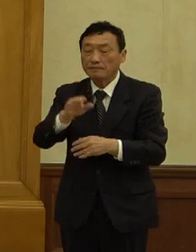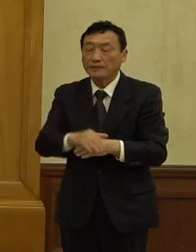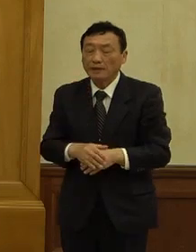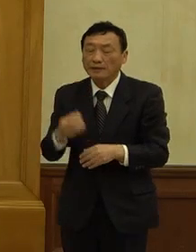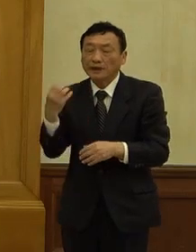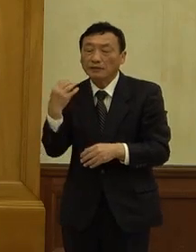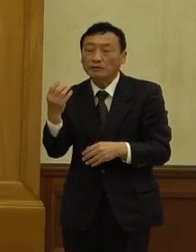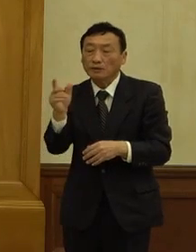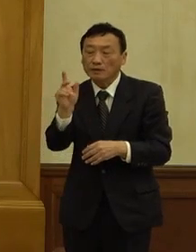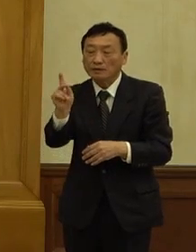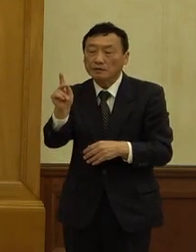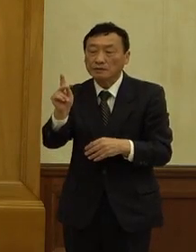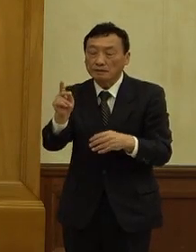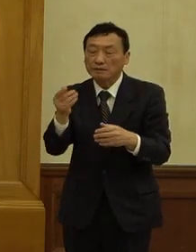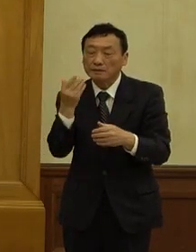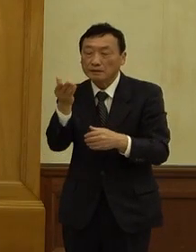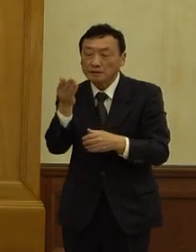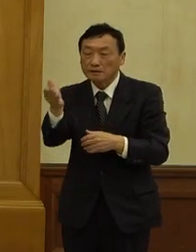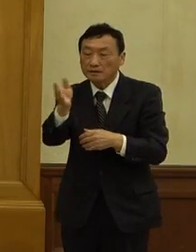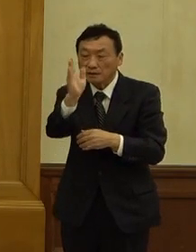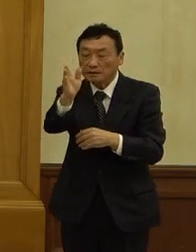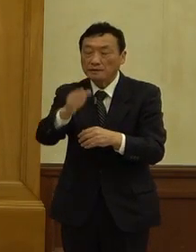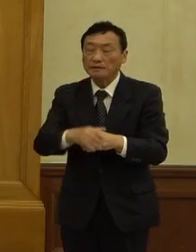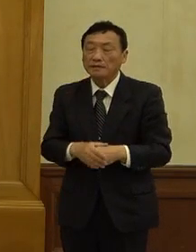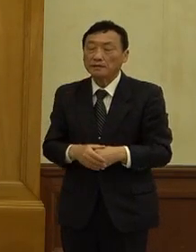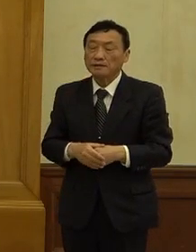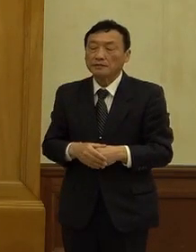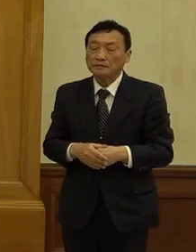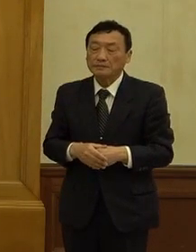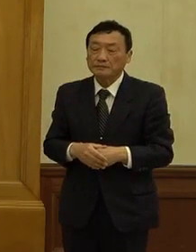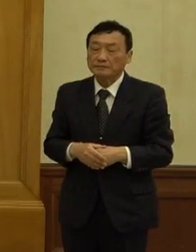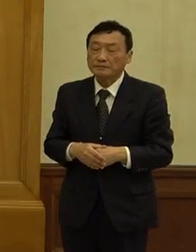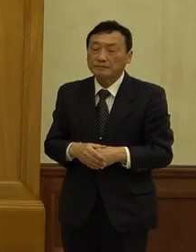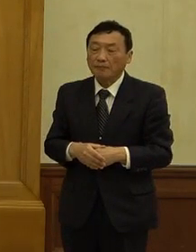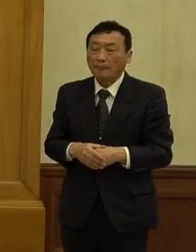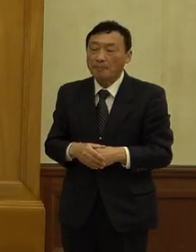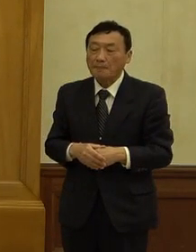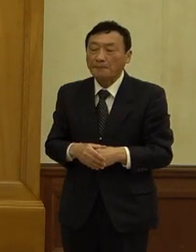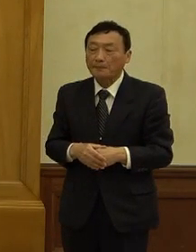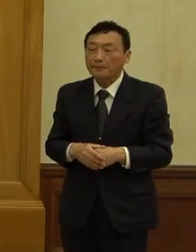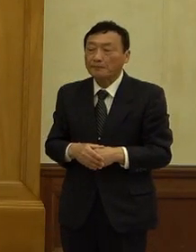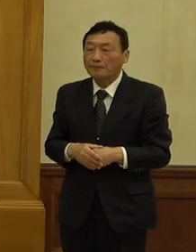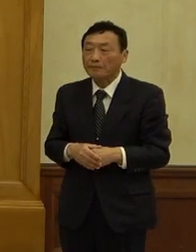今日は冒頭私からこの1件でございます。